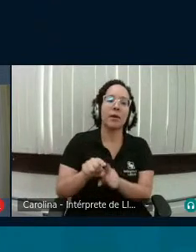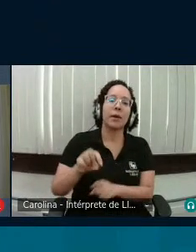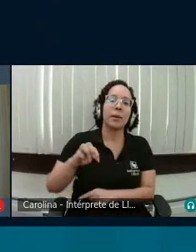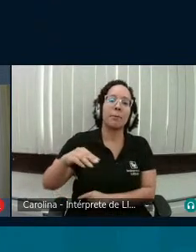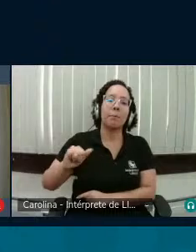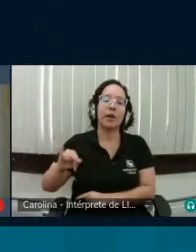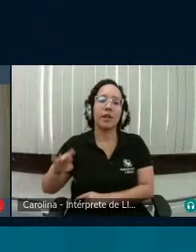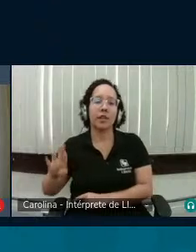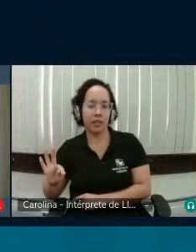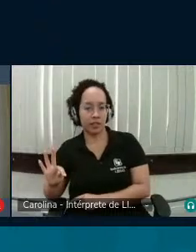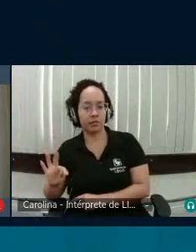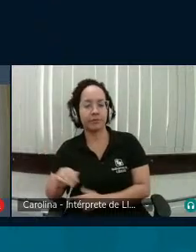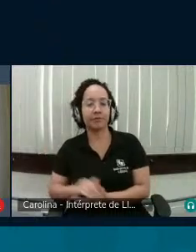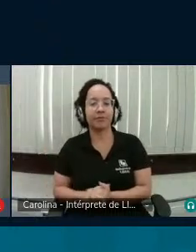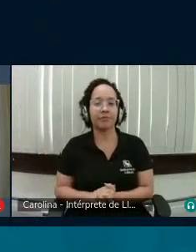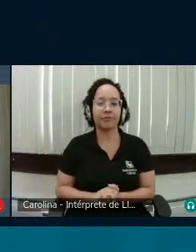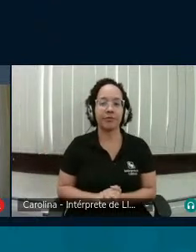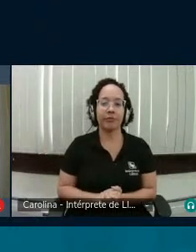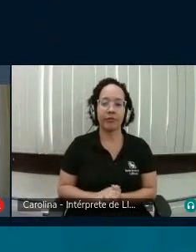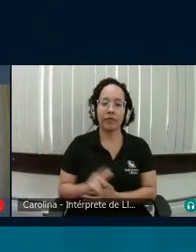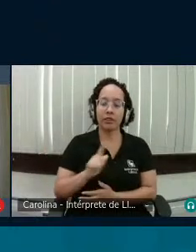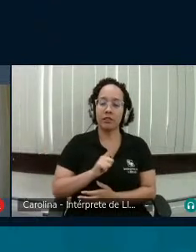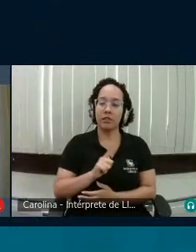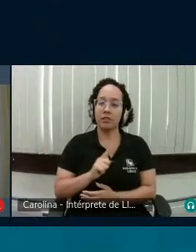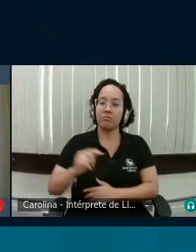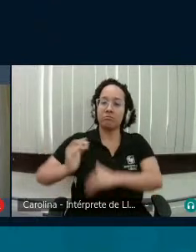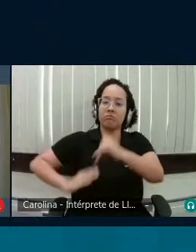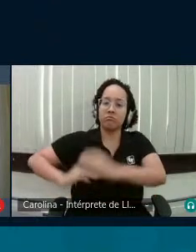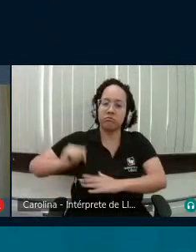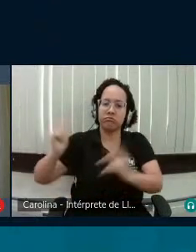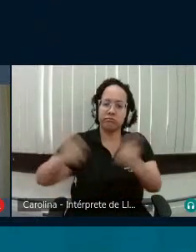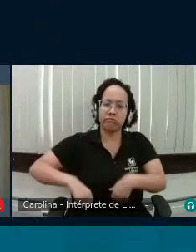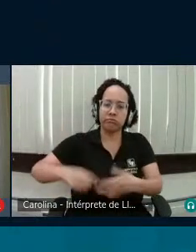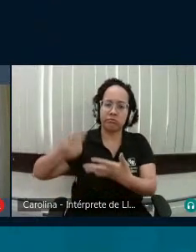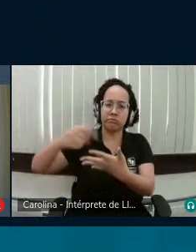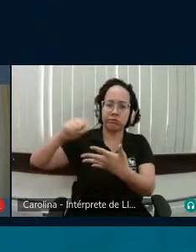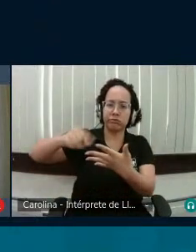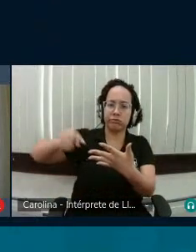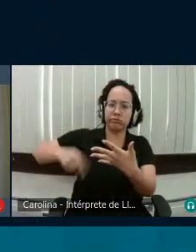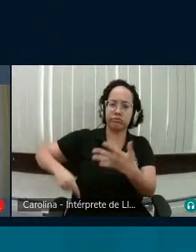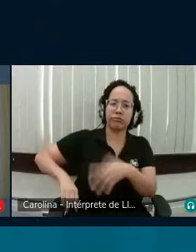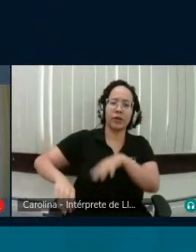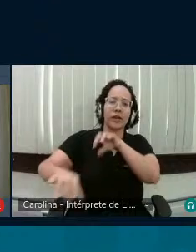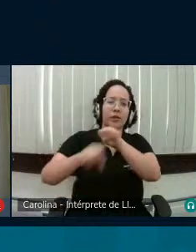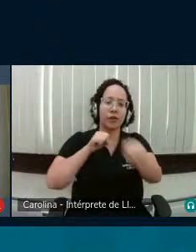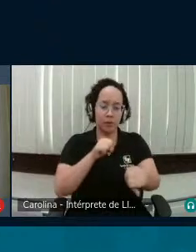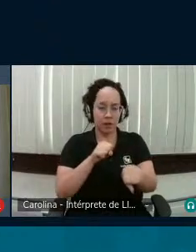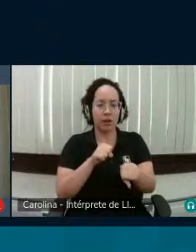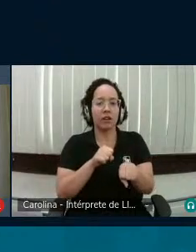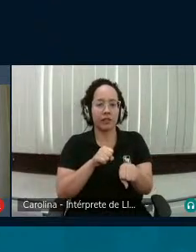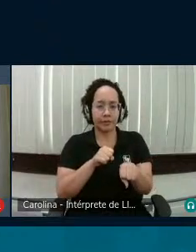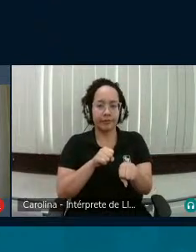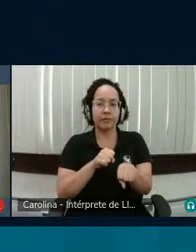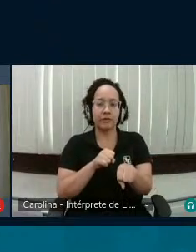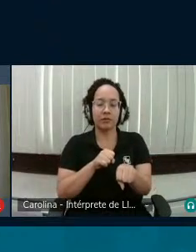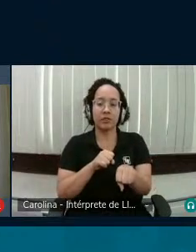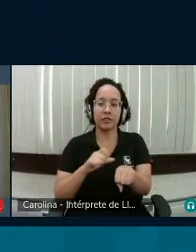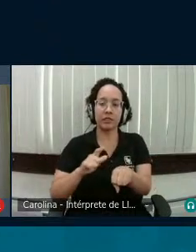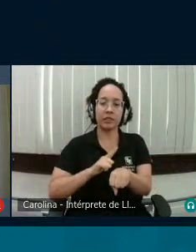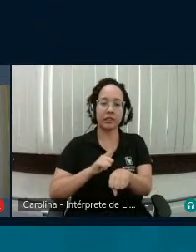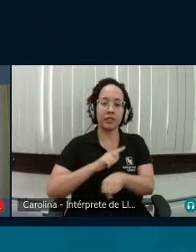conseguiram, dentro das suas possibilidades de formação, nós estamos trabalhando